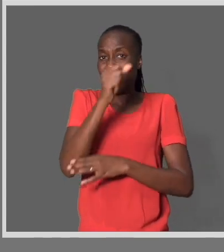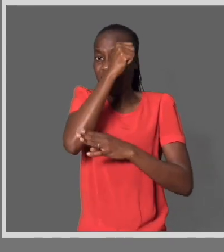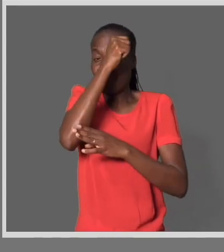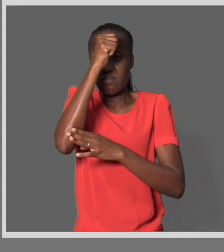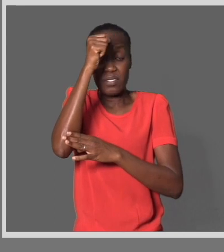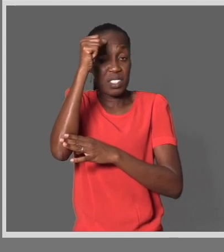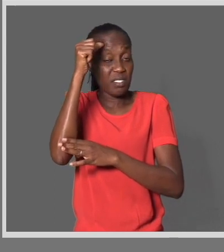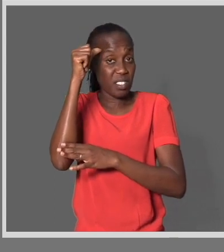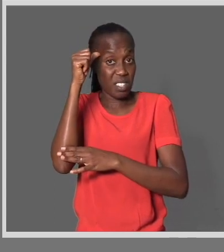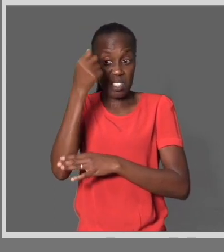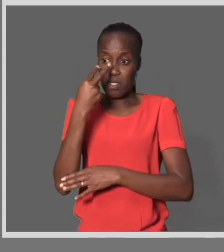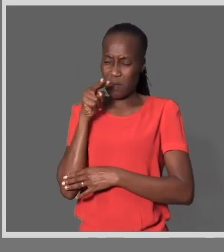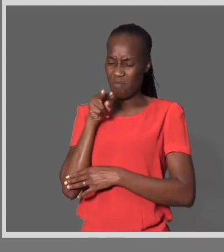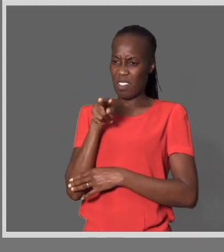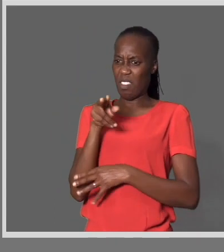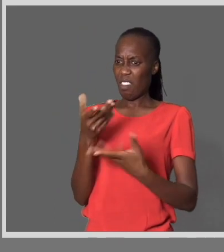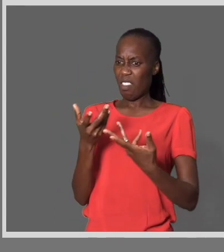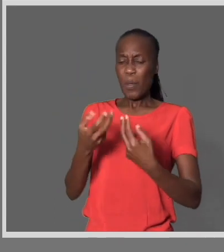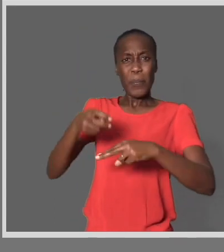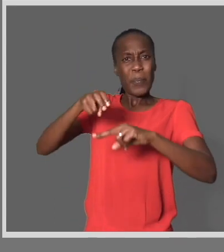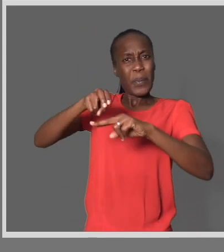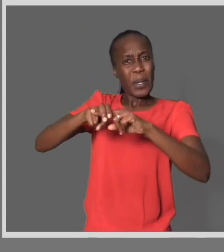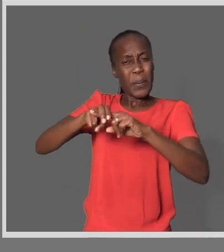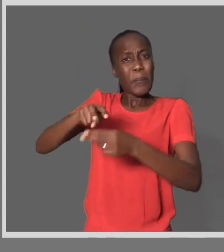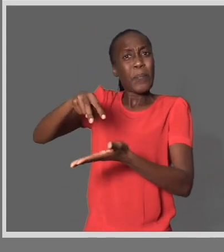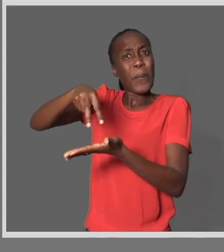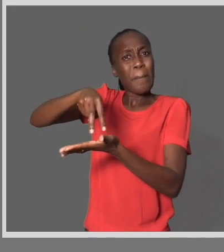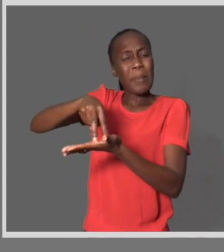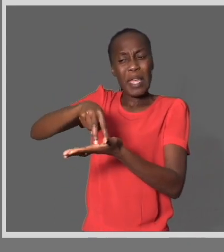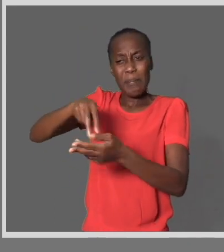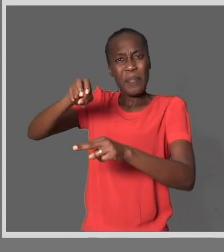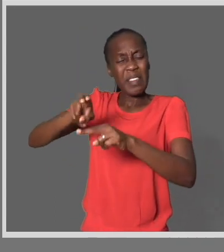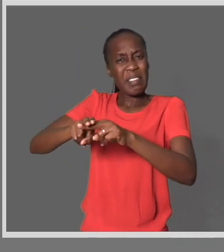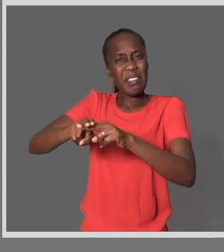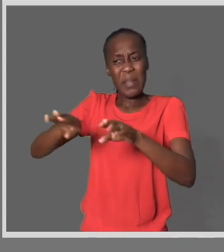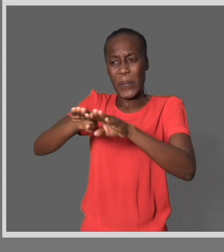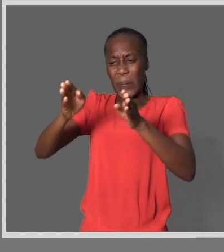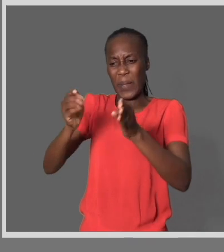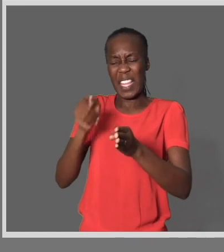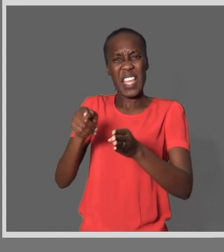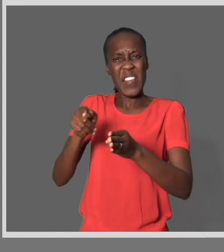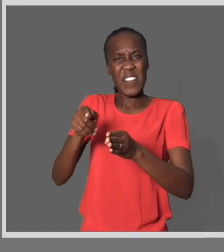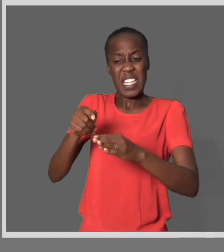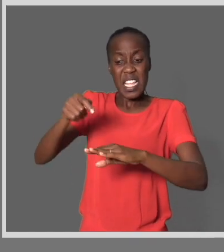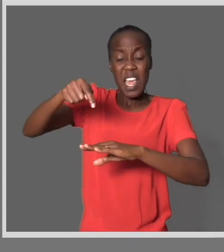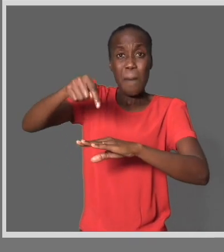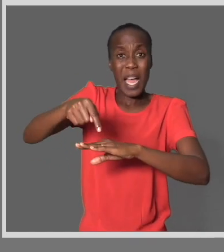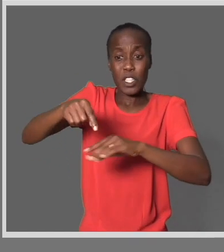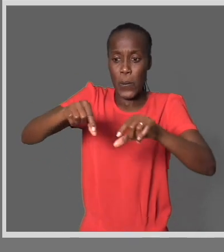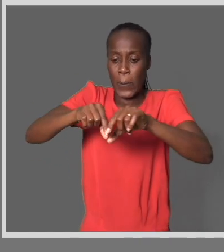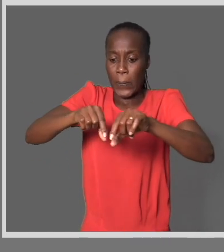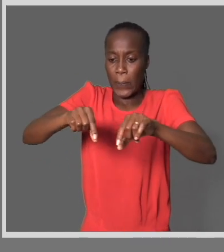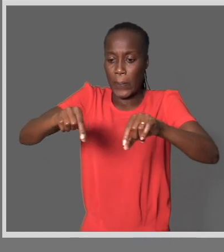E, se nós podemos ver aqui nos pés, a cadeira não consegue atingir o pisapé.